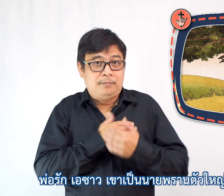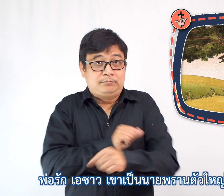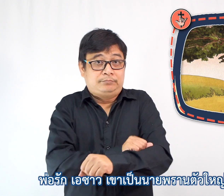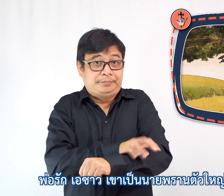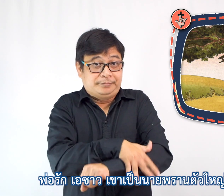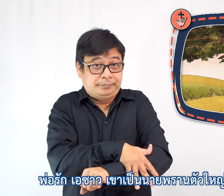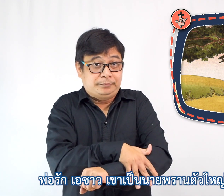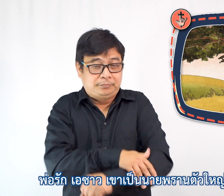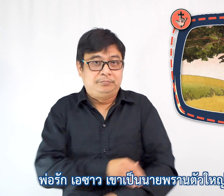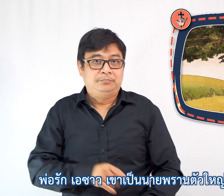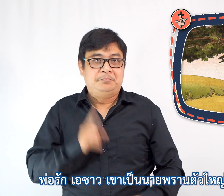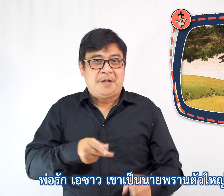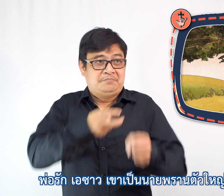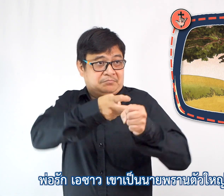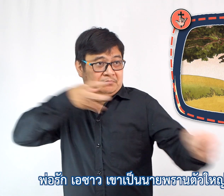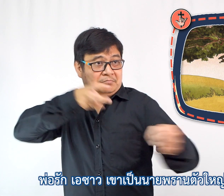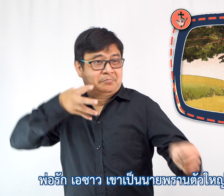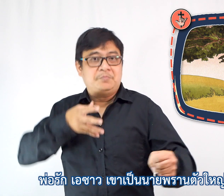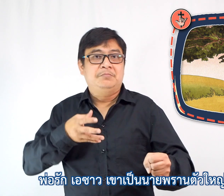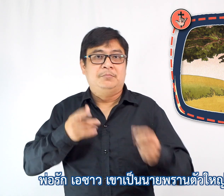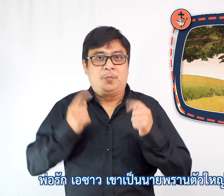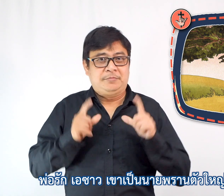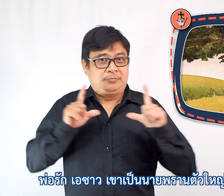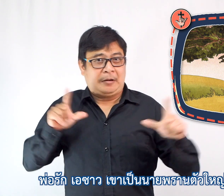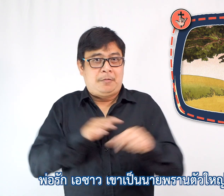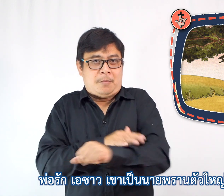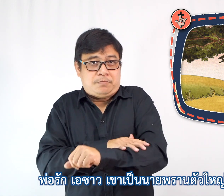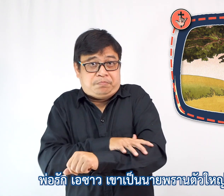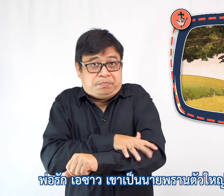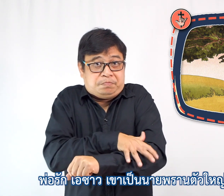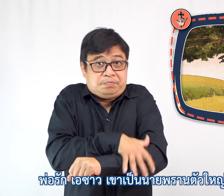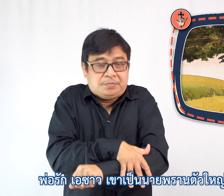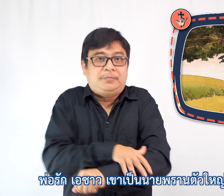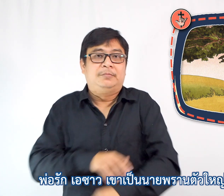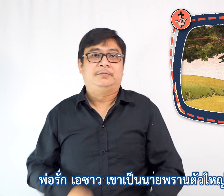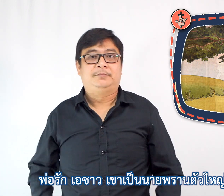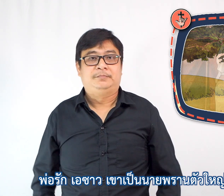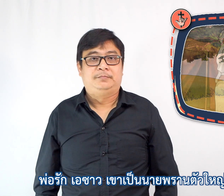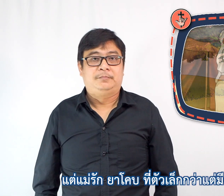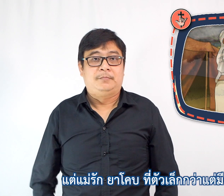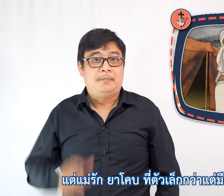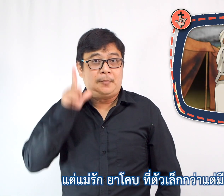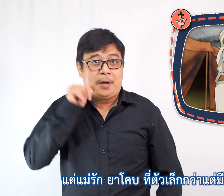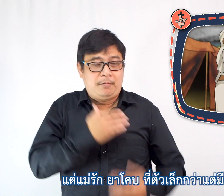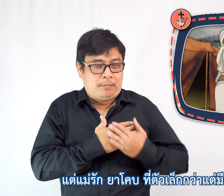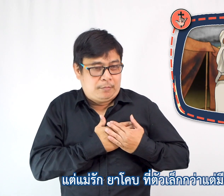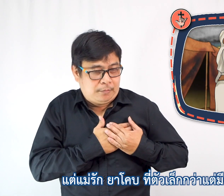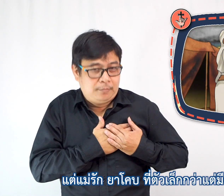พ่อรักเอสาวเขาเป็นนายพรานตัวใหญ่ตามตัวมีขนดกแต่แม่รักยาโค